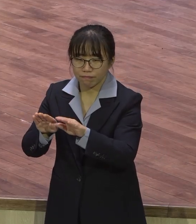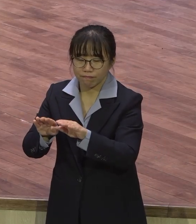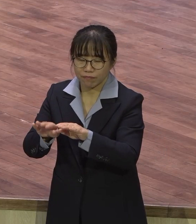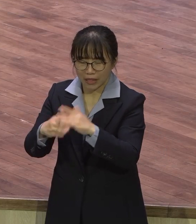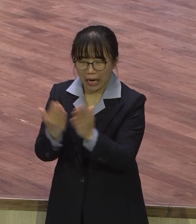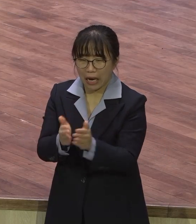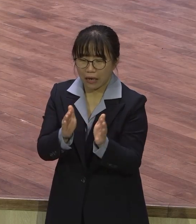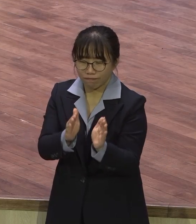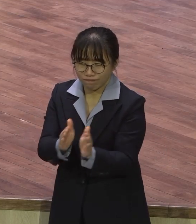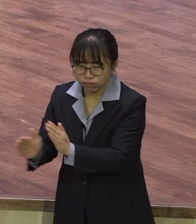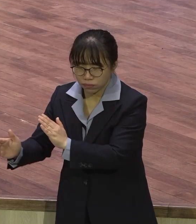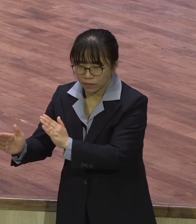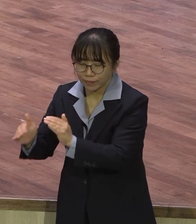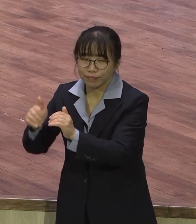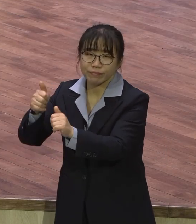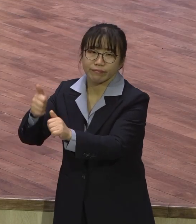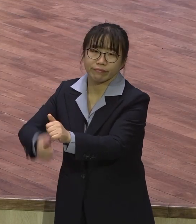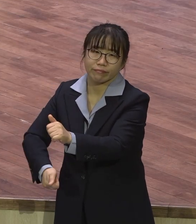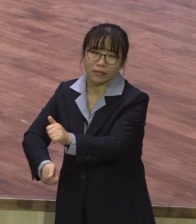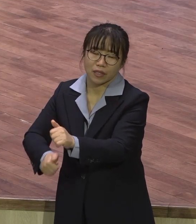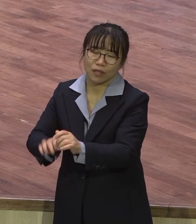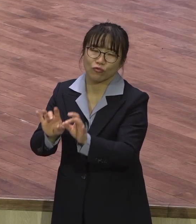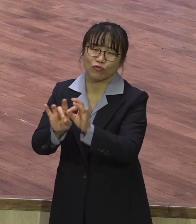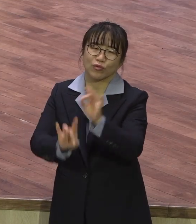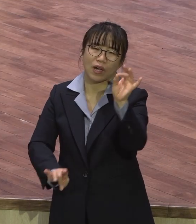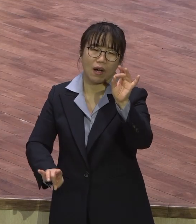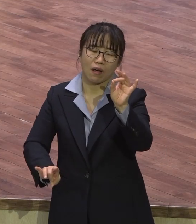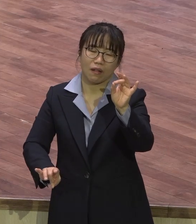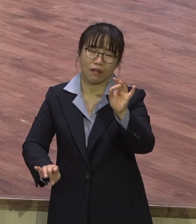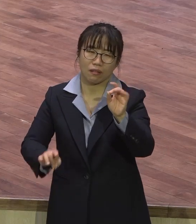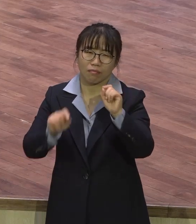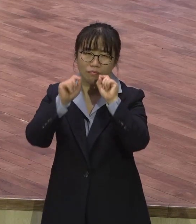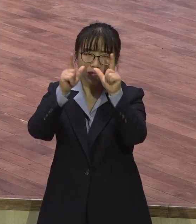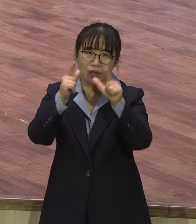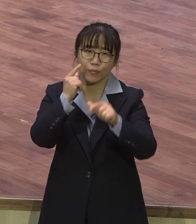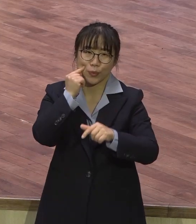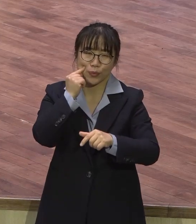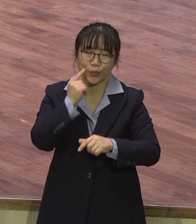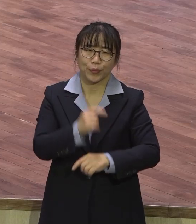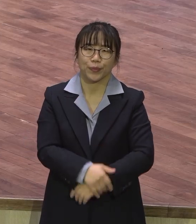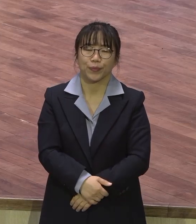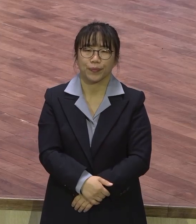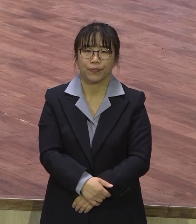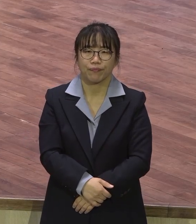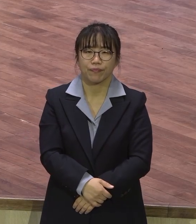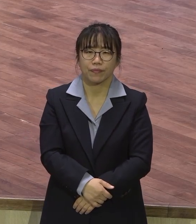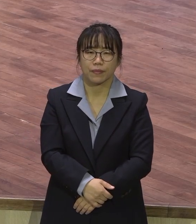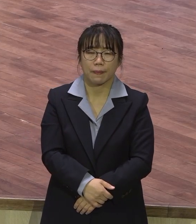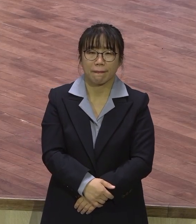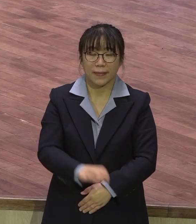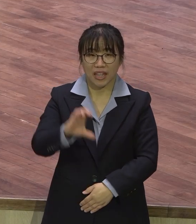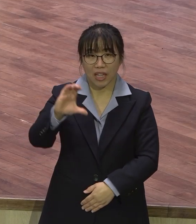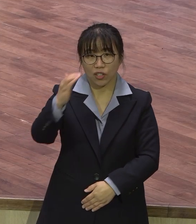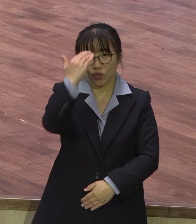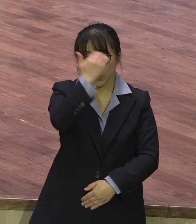그 우상은 우상인 줄도 몰라 우리가 우상인데 우상인 줄 몰라 이